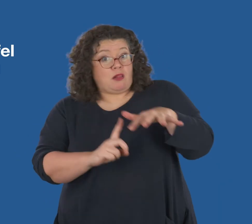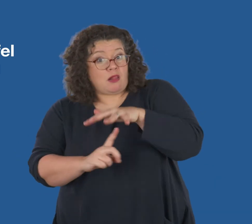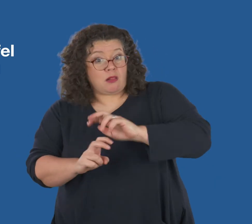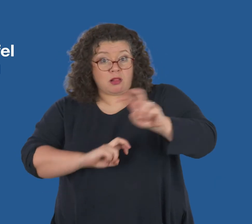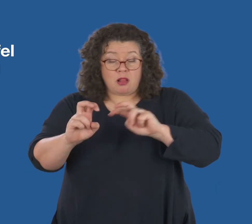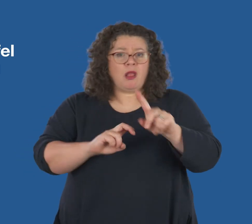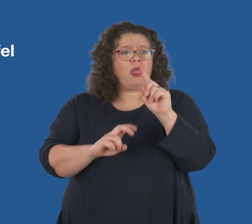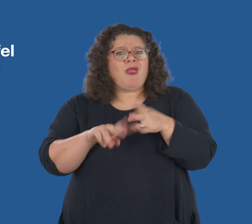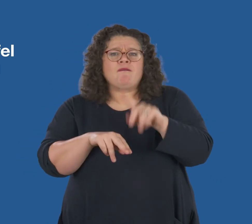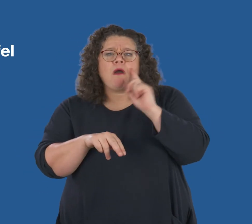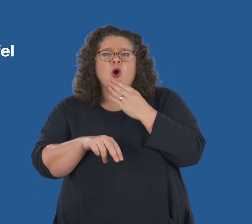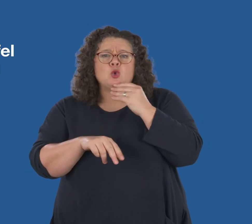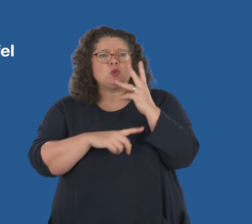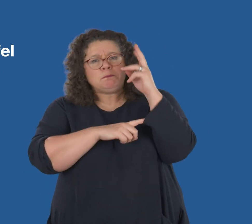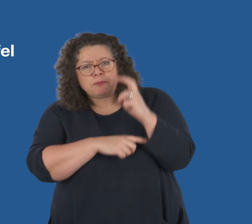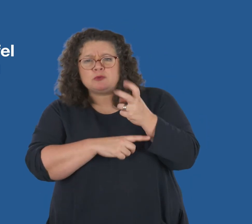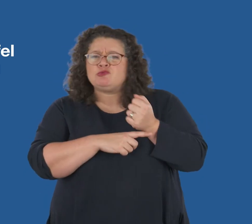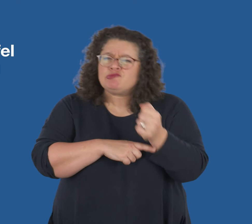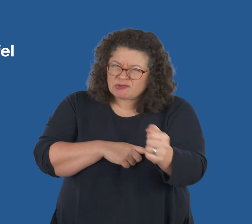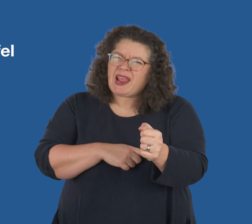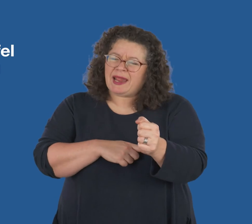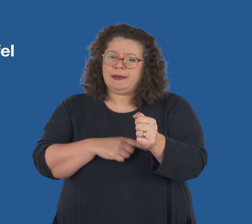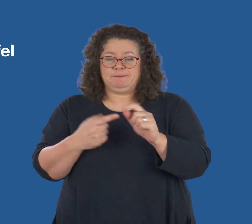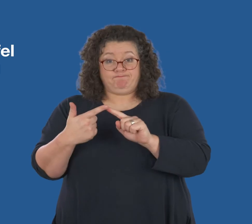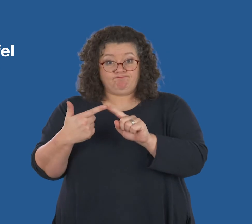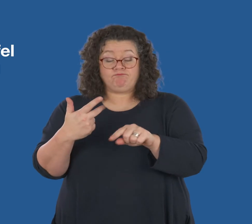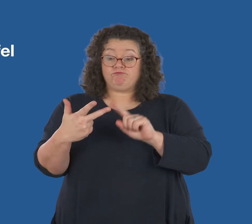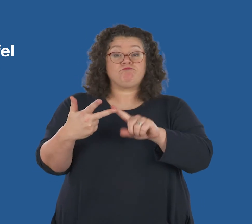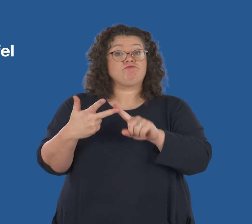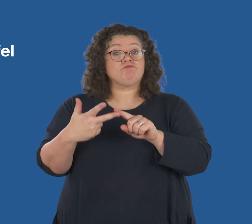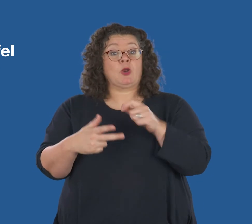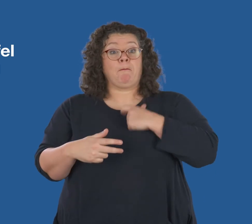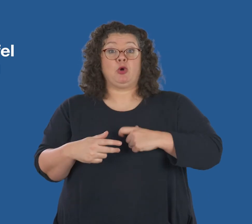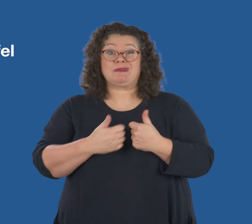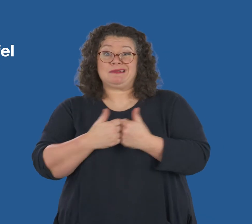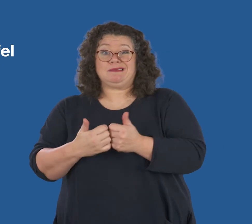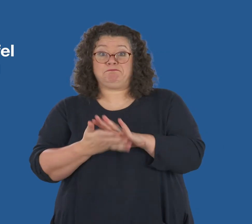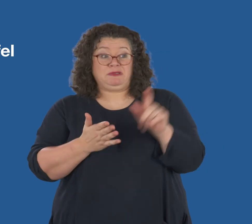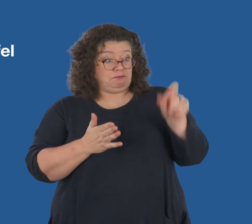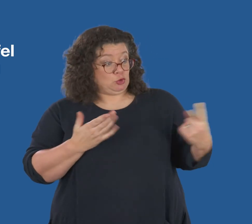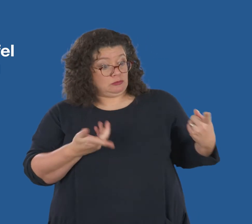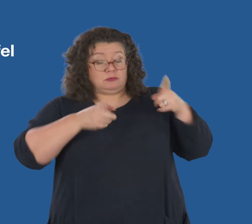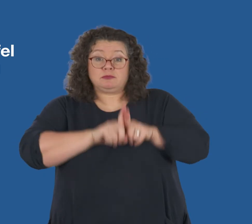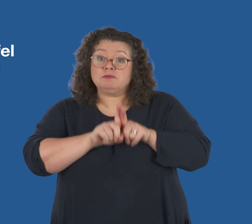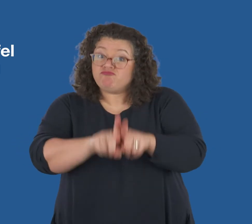ddefnyddio trafnidiaeth gyhoeddus. Cymorth personol. Gweithwyr cymorth cyfathrebu fel